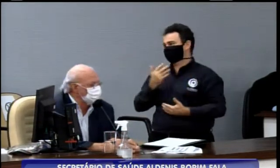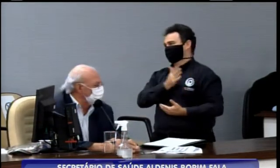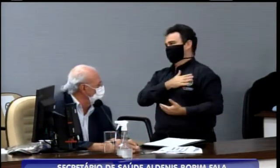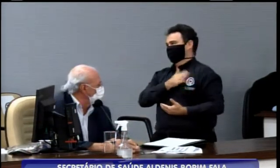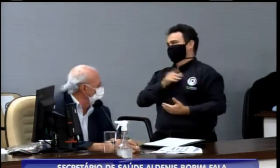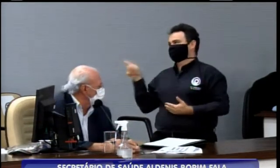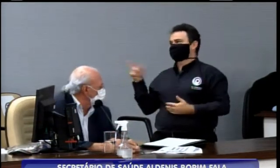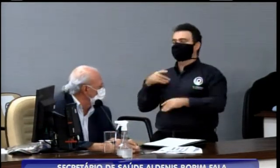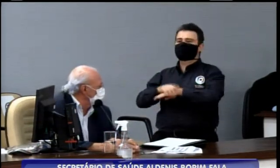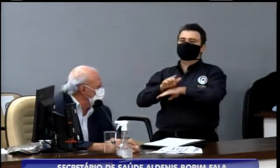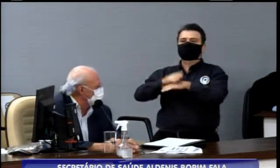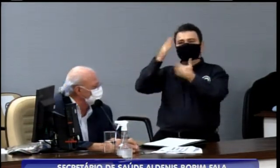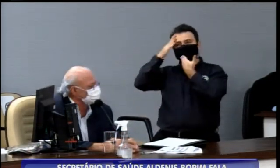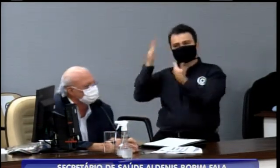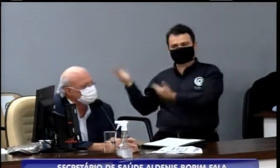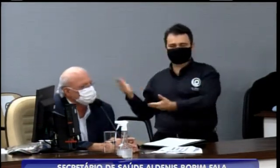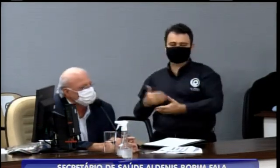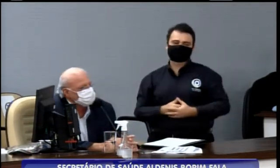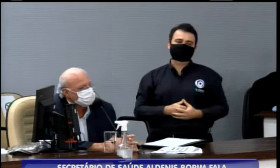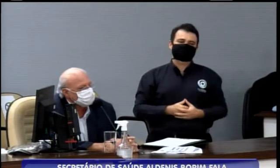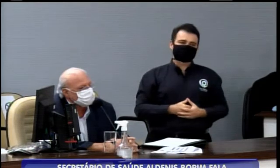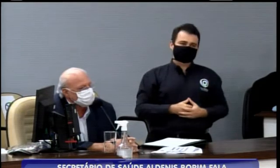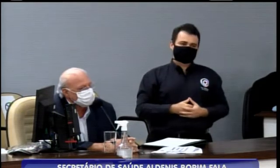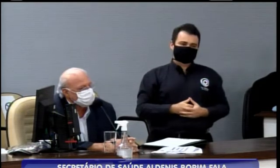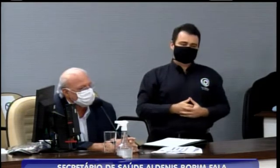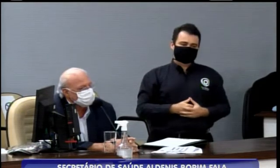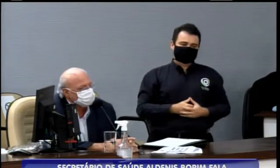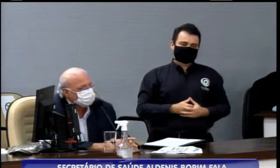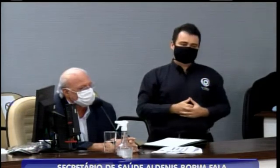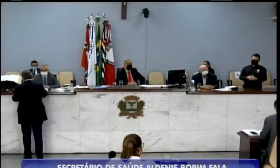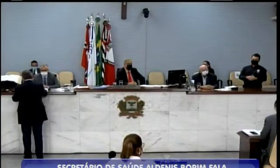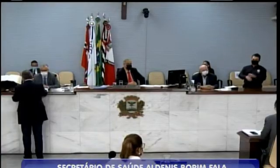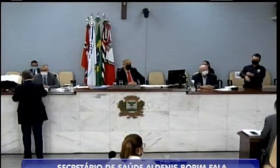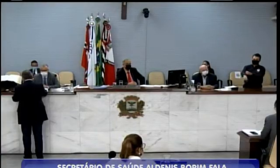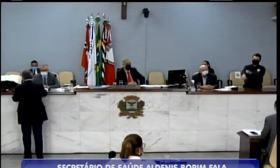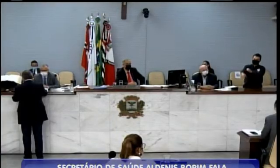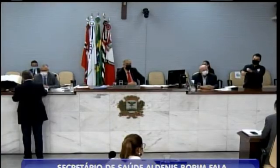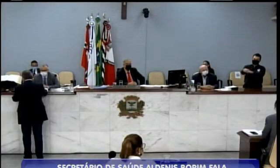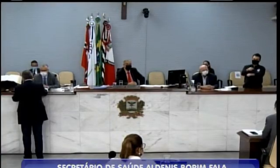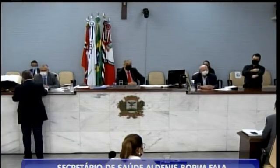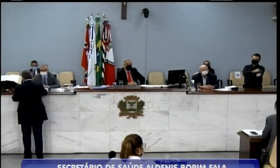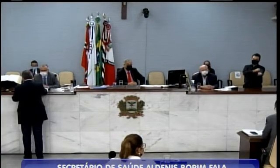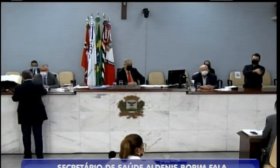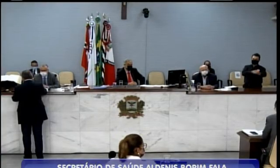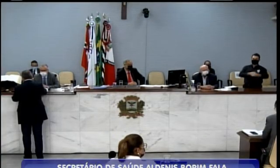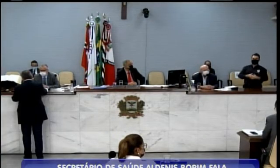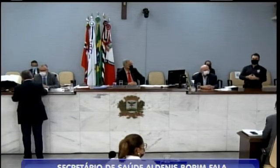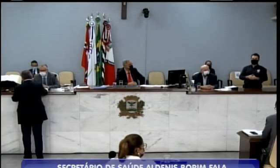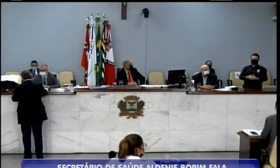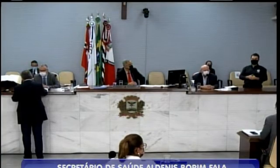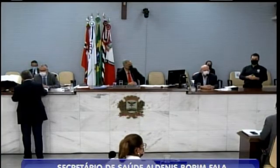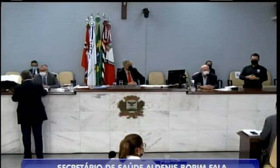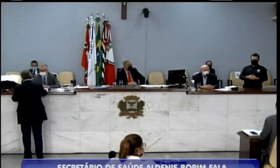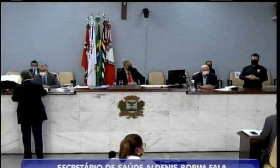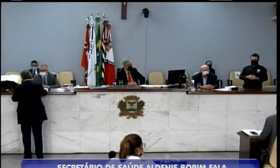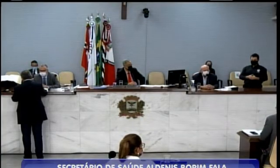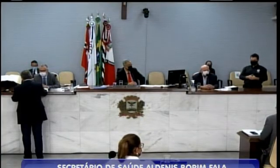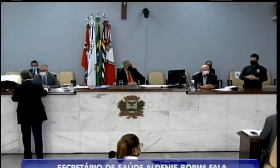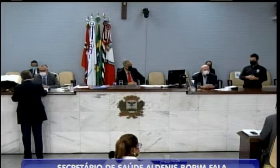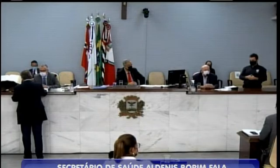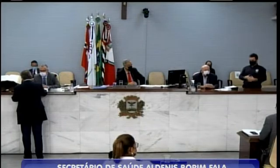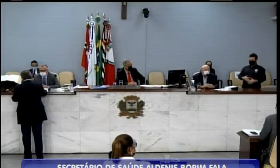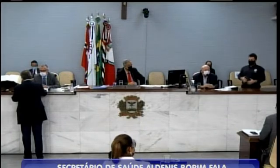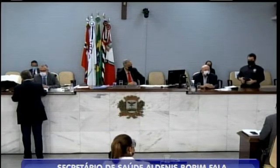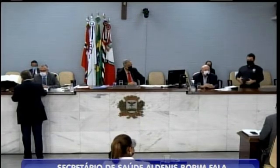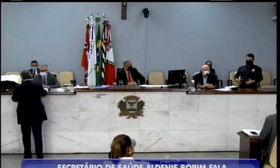que vocês têm feito, viu, Diene? Vereador Coronel Jean Jarnes. Na verdade, dois esclarecimentos